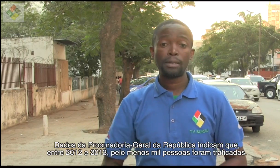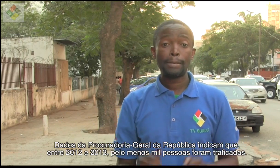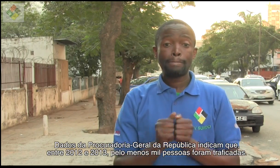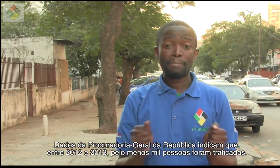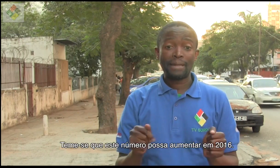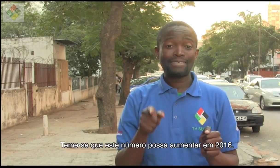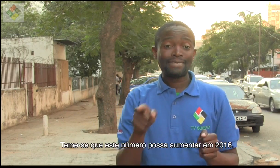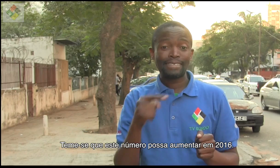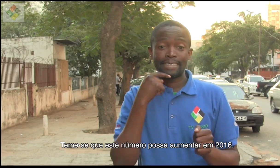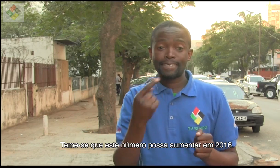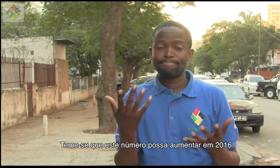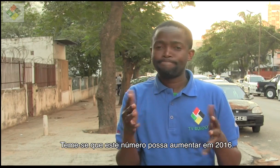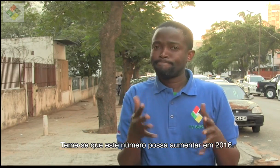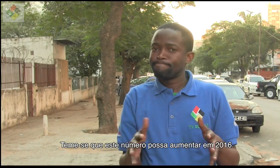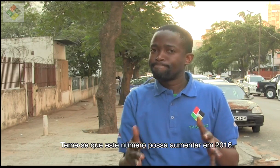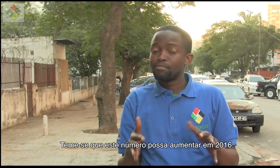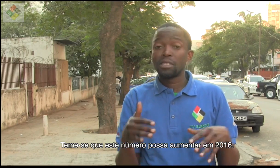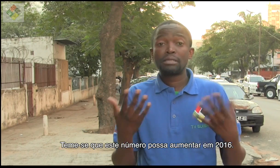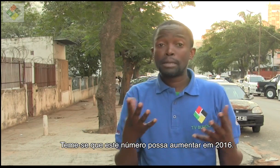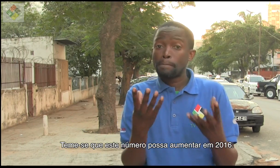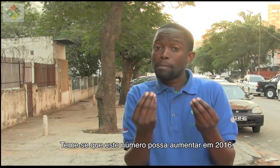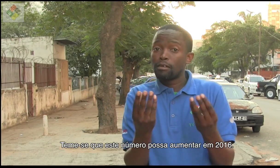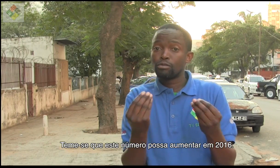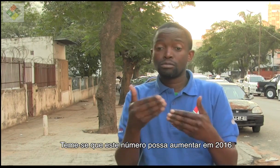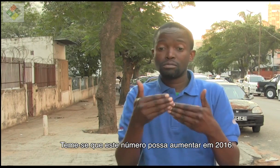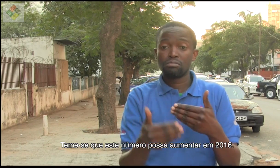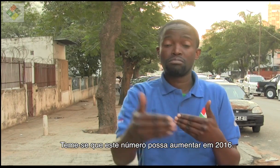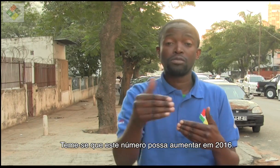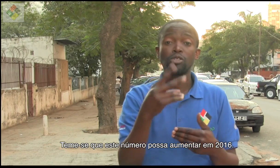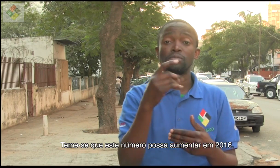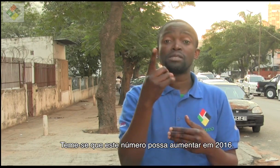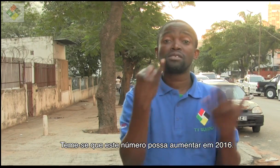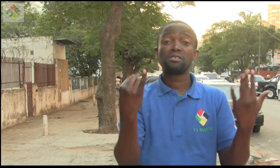traficadas. Teme-se que este número possa aumentar em 2016.